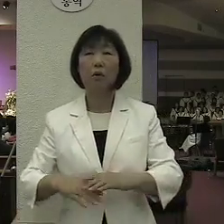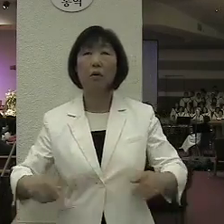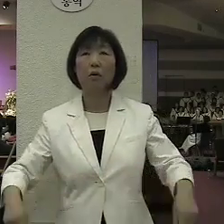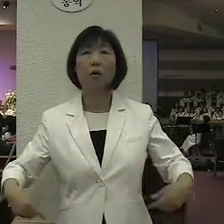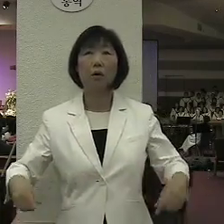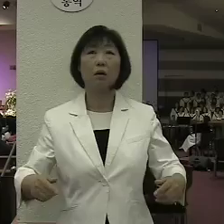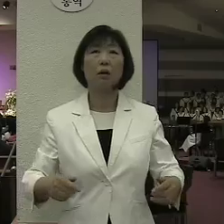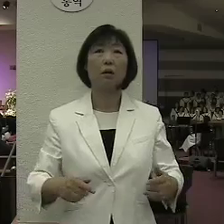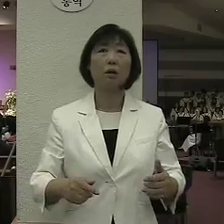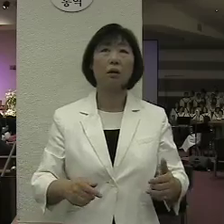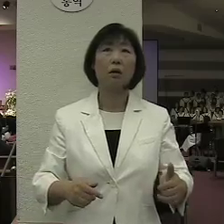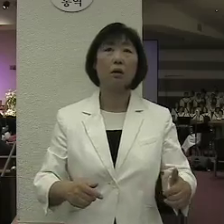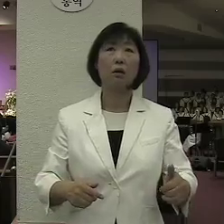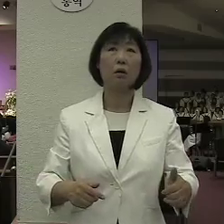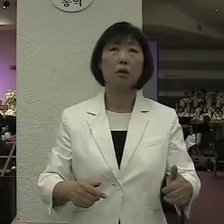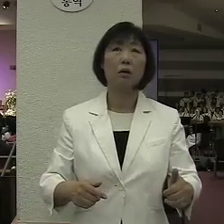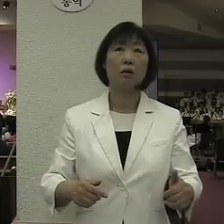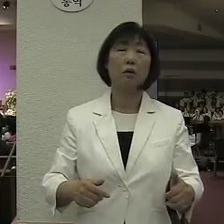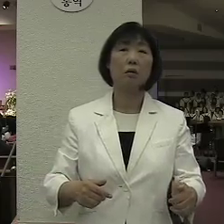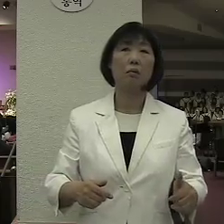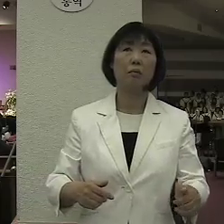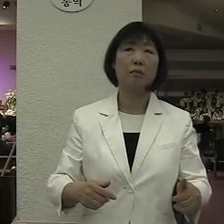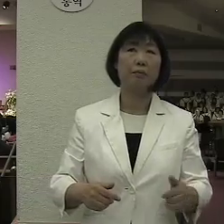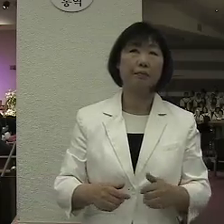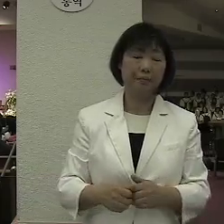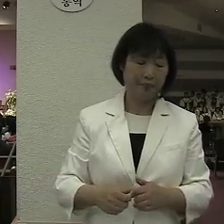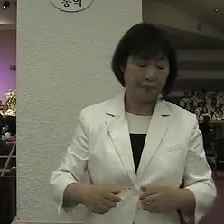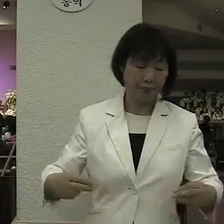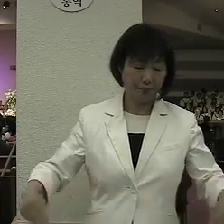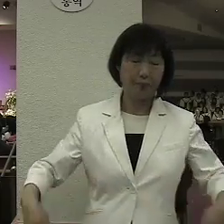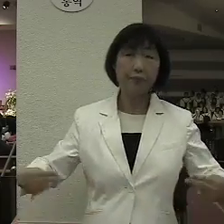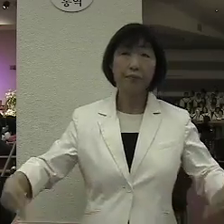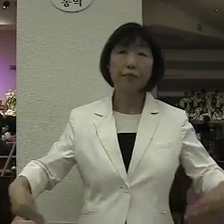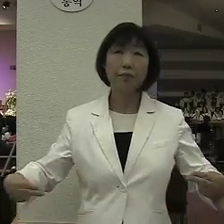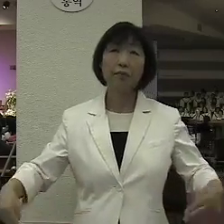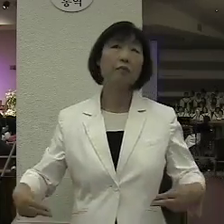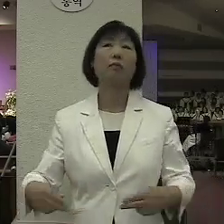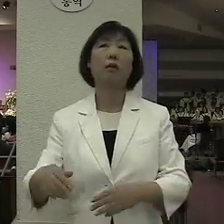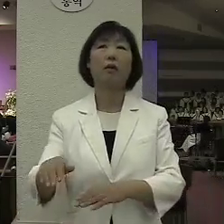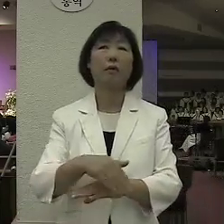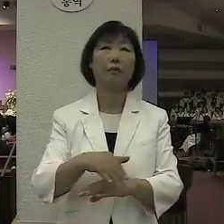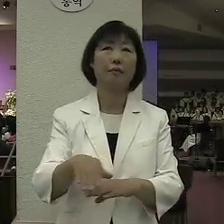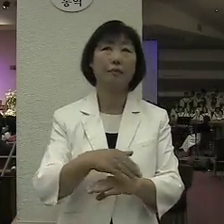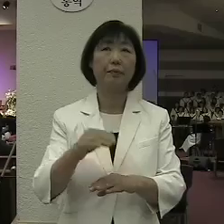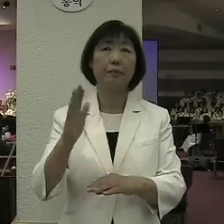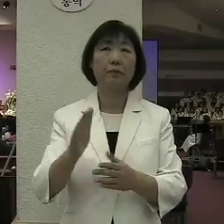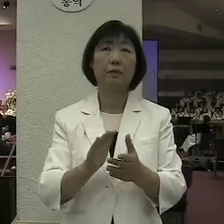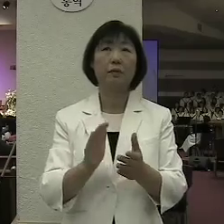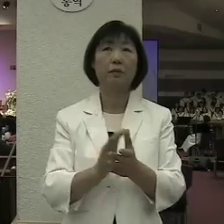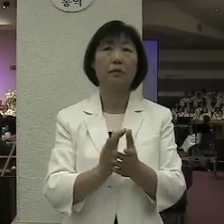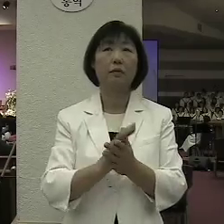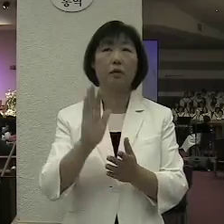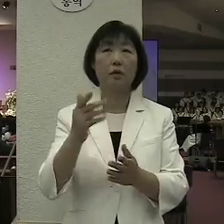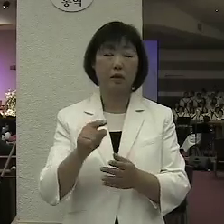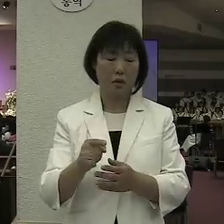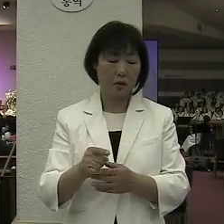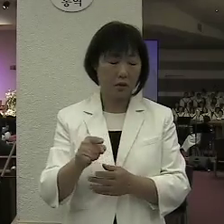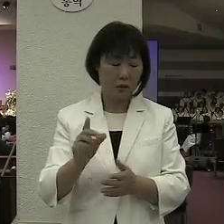막 몸을 움직였을 때 이 총이 그냥 그 발살이 되어갖고 이 목을 쳐가지고 그가 나중에